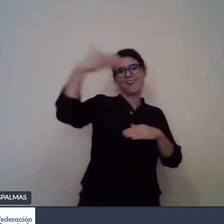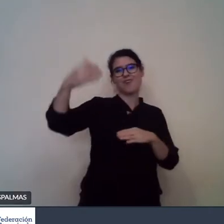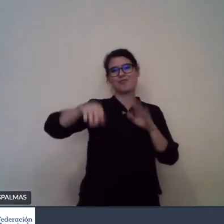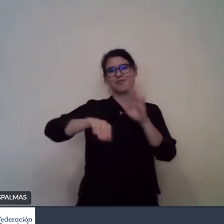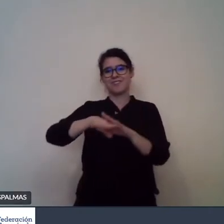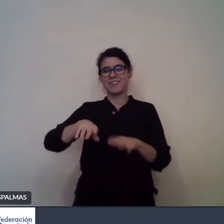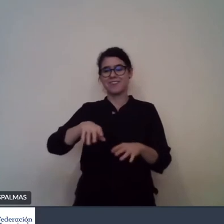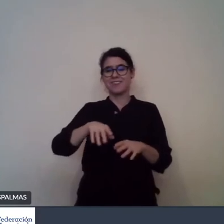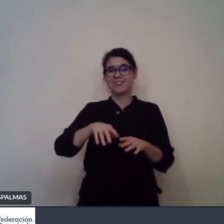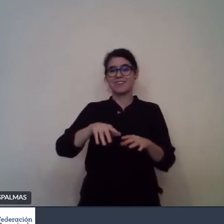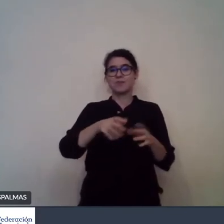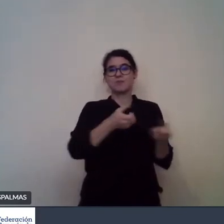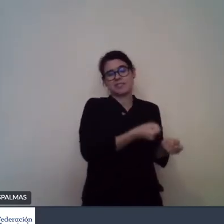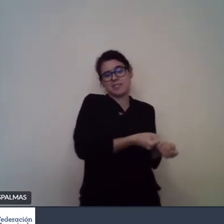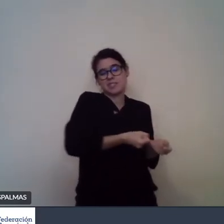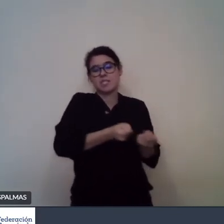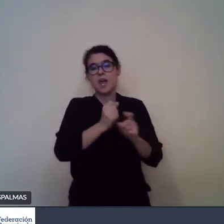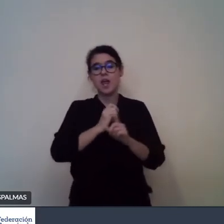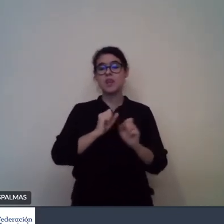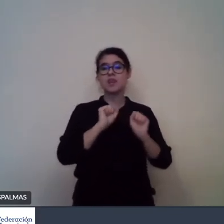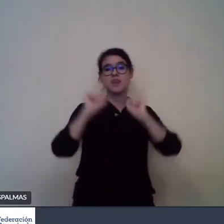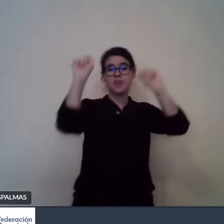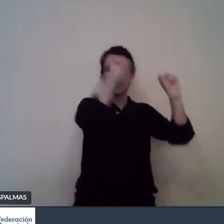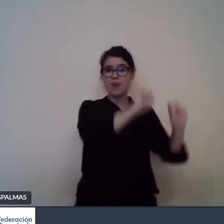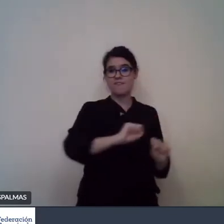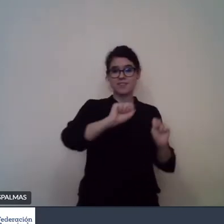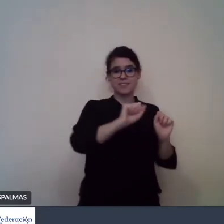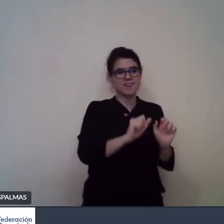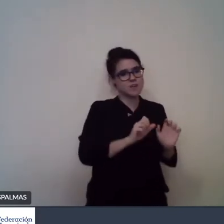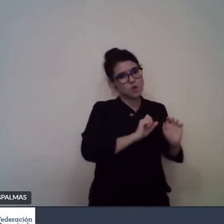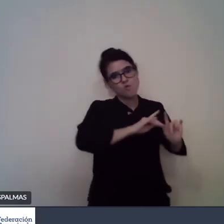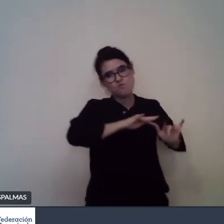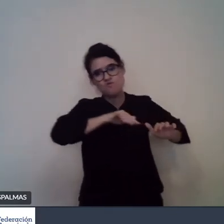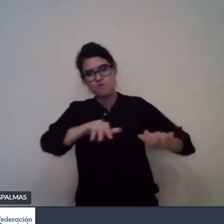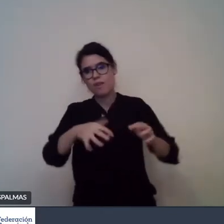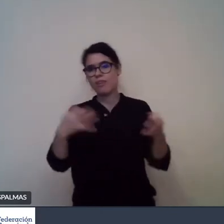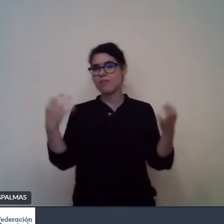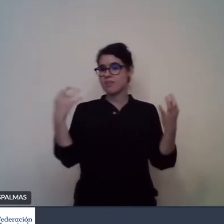Arrastra la defensa, aquí tenemos el tag en esta situación para la subida al tirador.